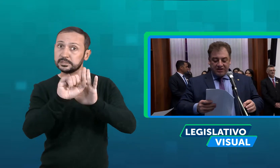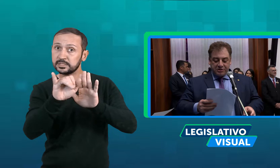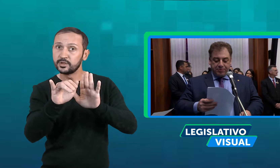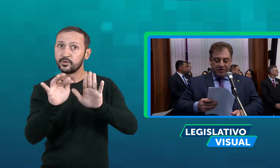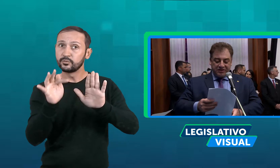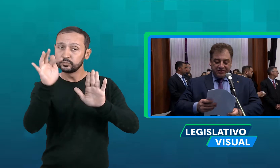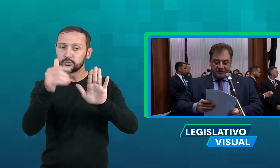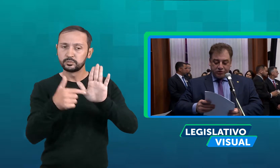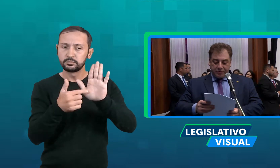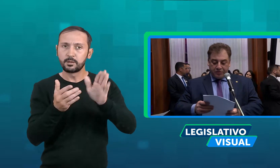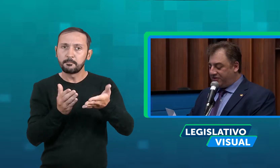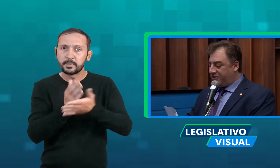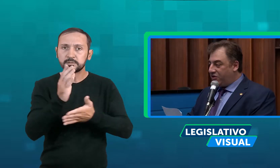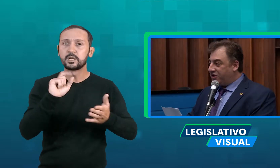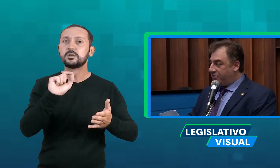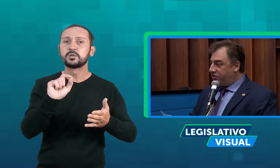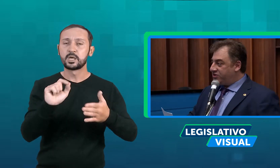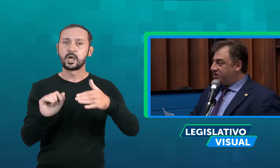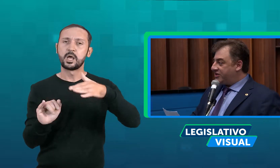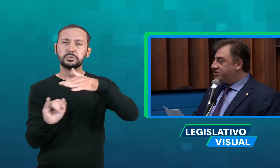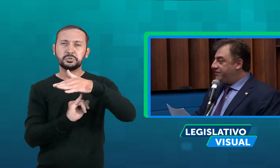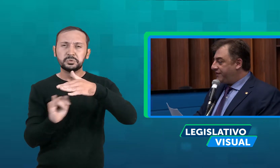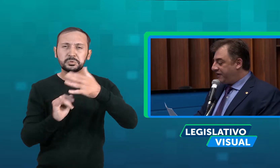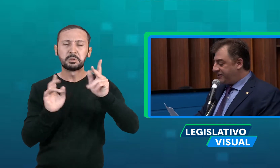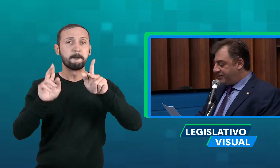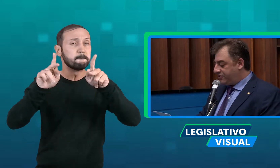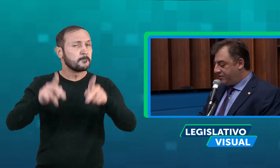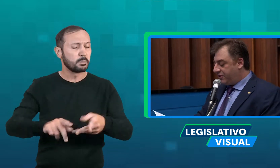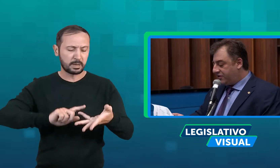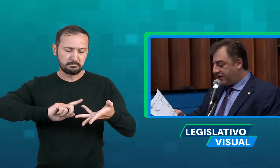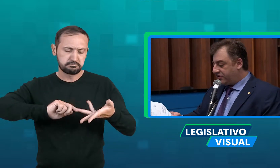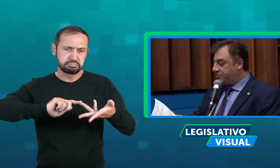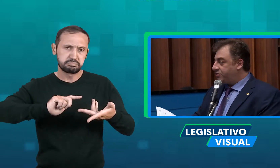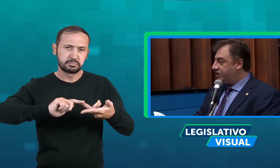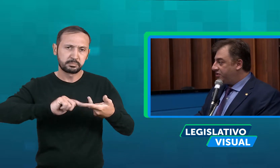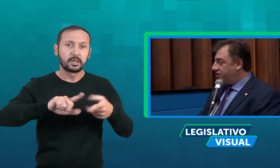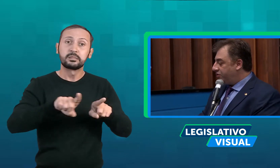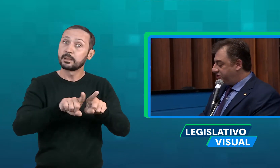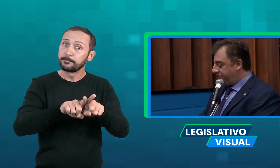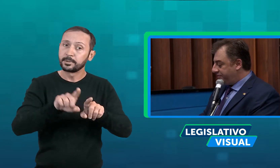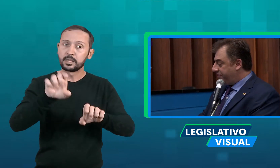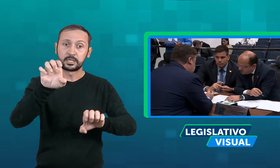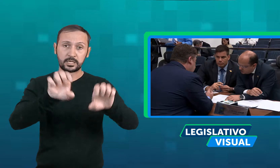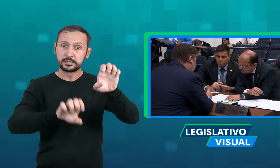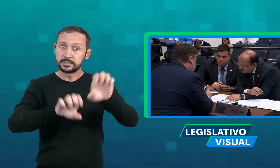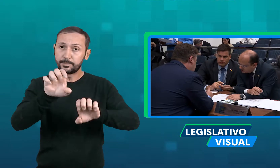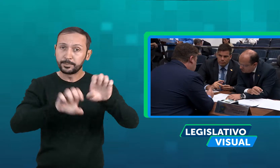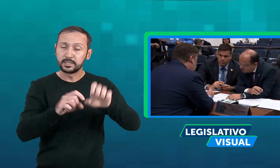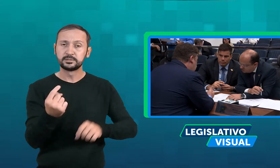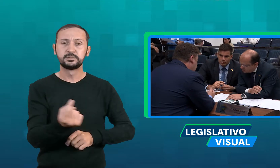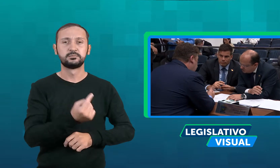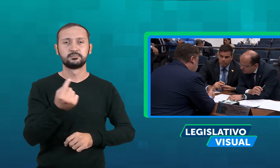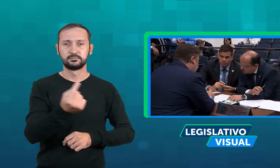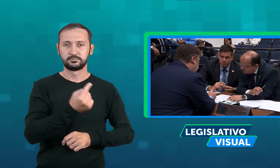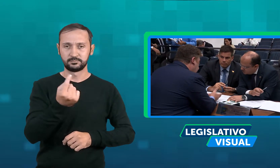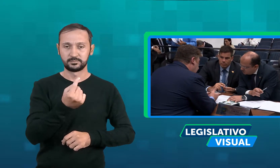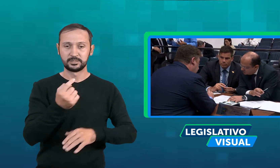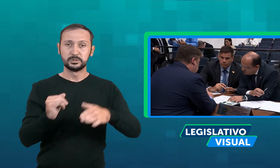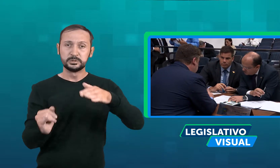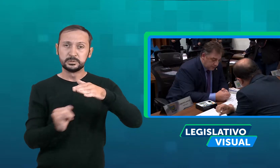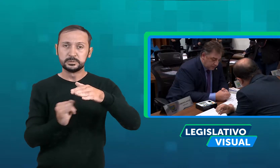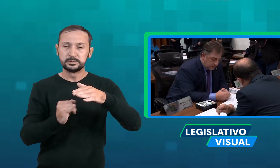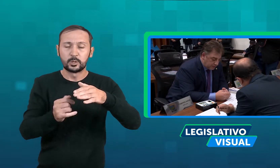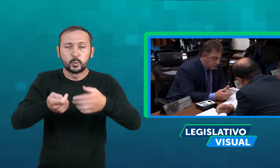as organizações públicas, incluindo os microempreendedores individuais, entidades da